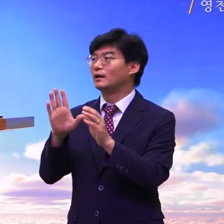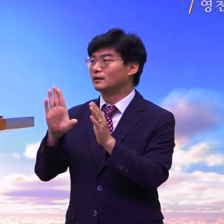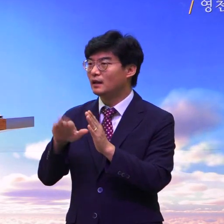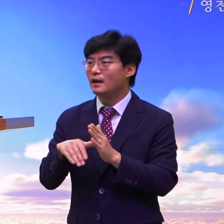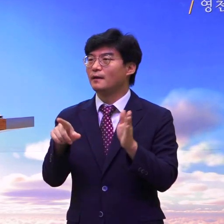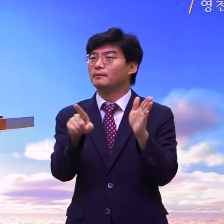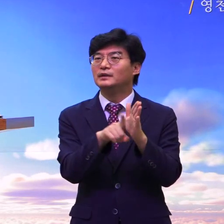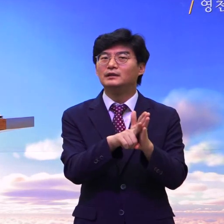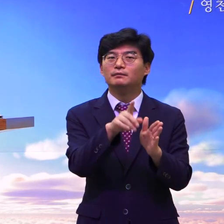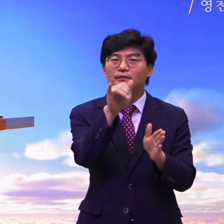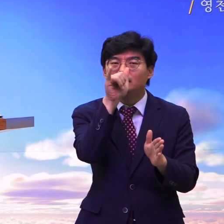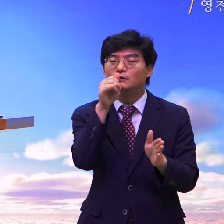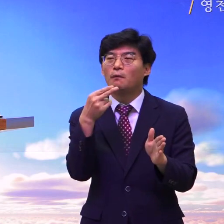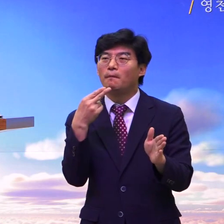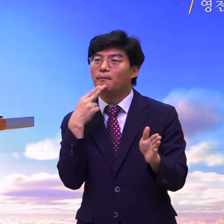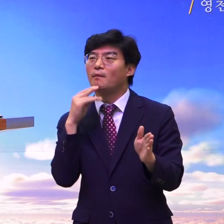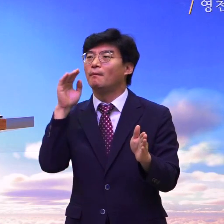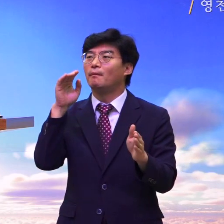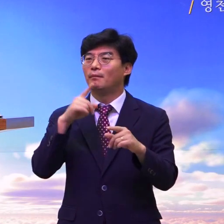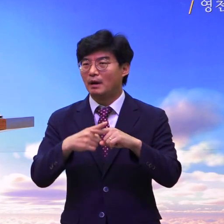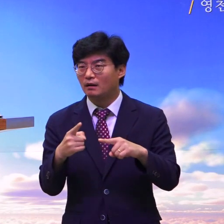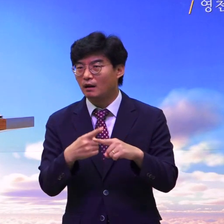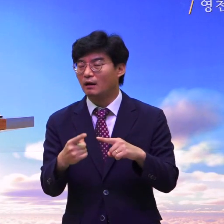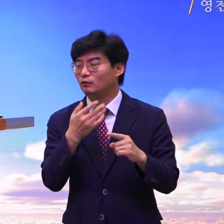아닌가 하는 생각도 합니다.